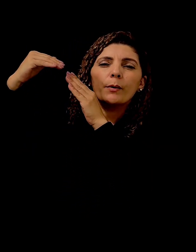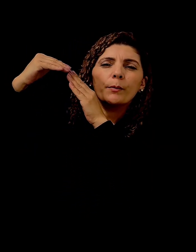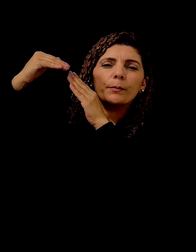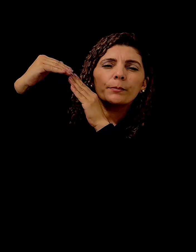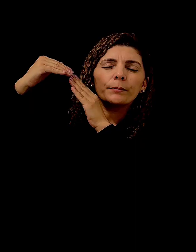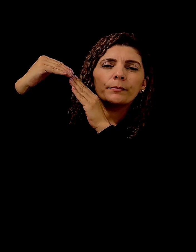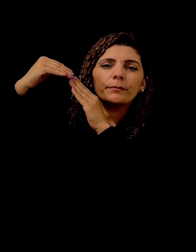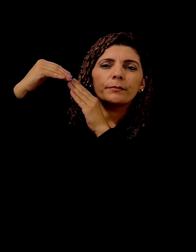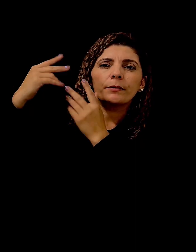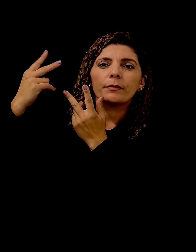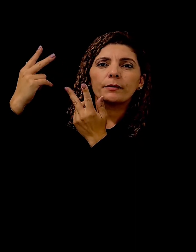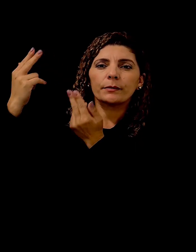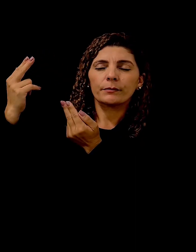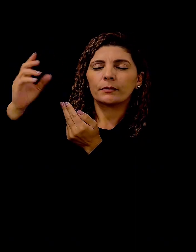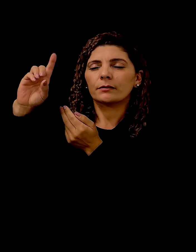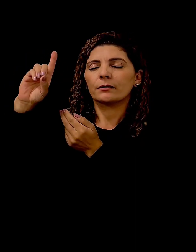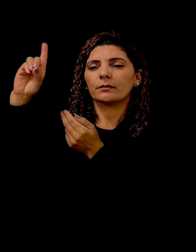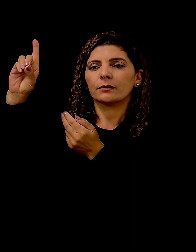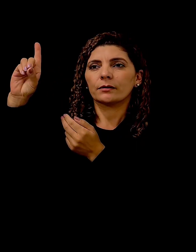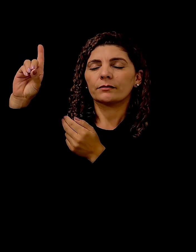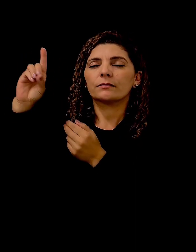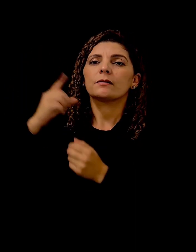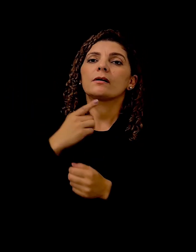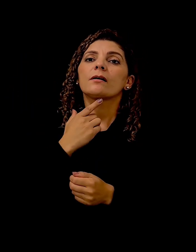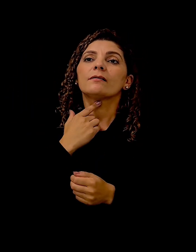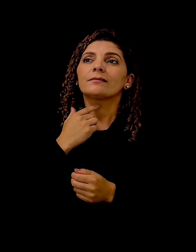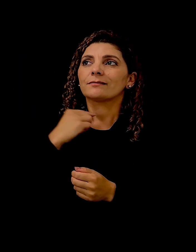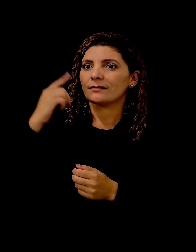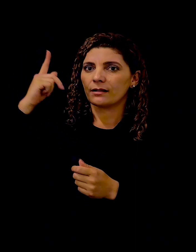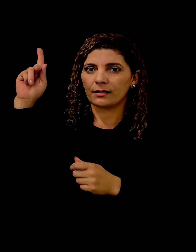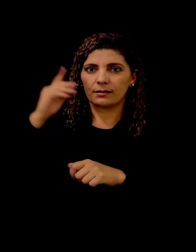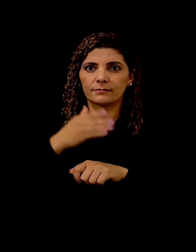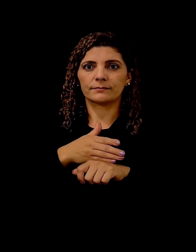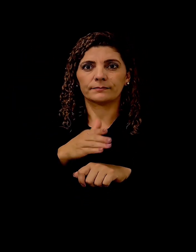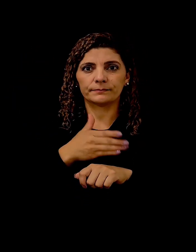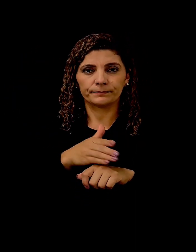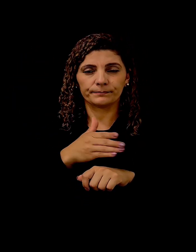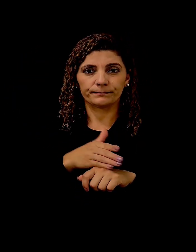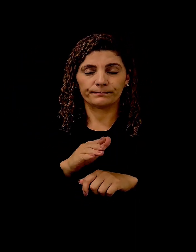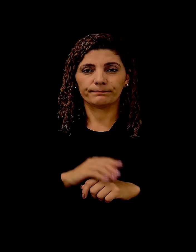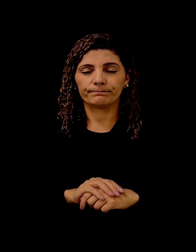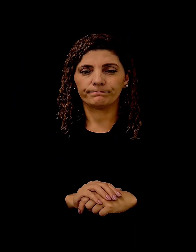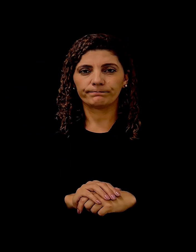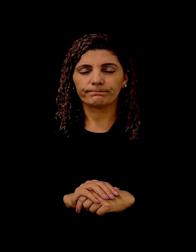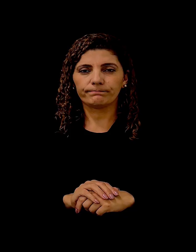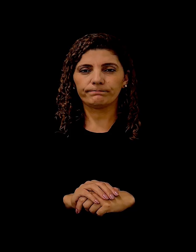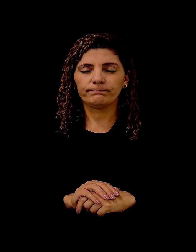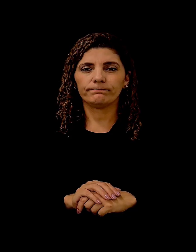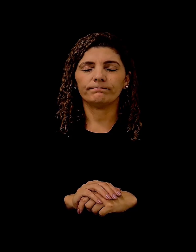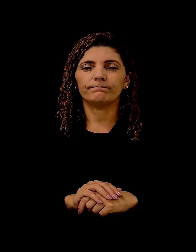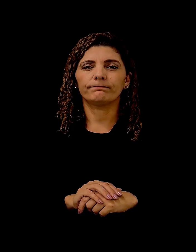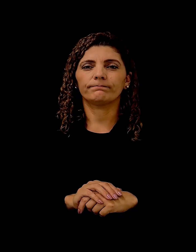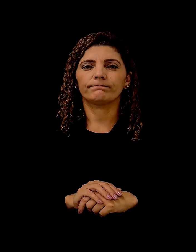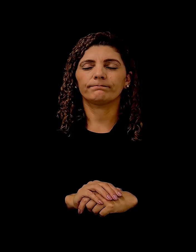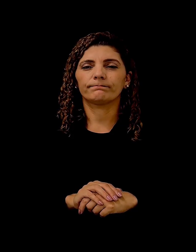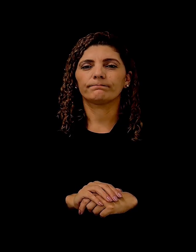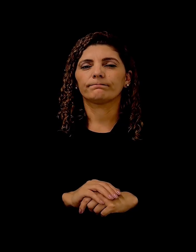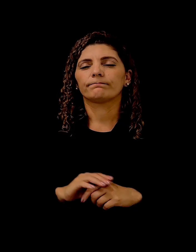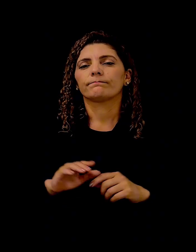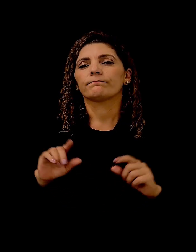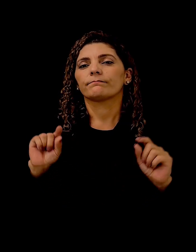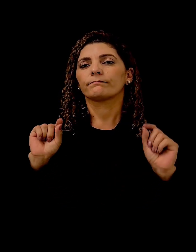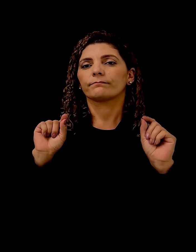viver de acordo com a vontade dEle. Porque se isso não for possível,